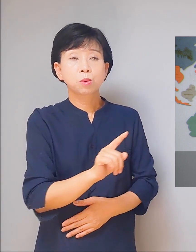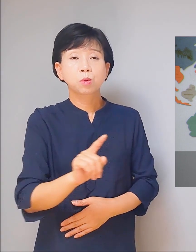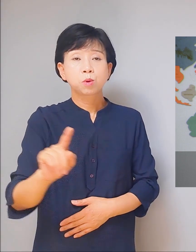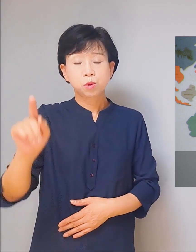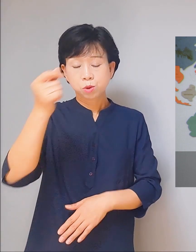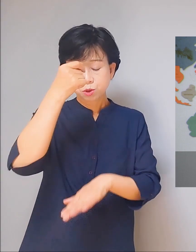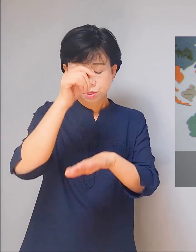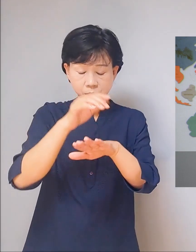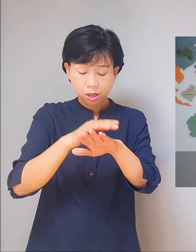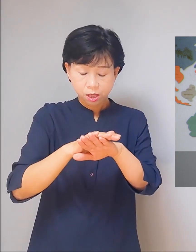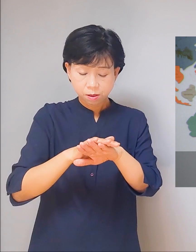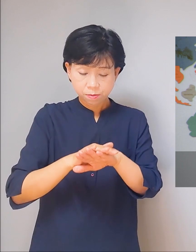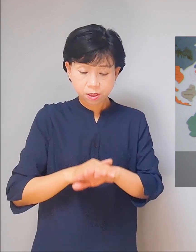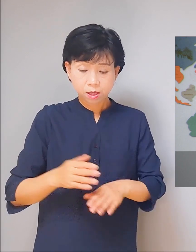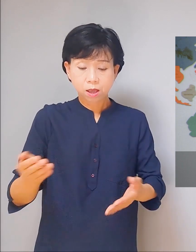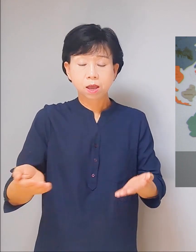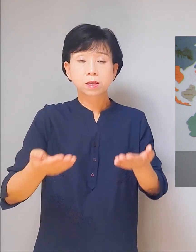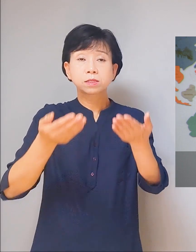아무도